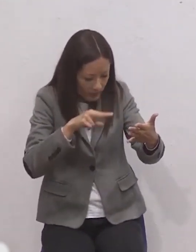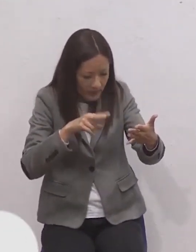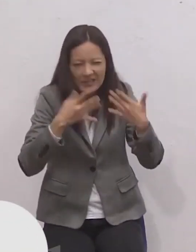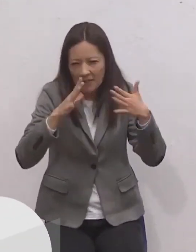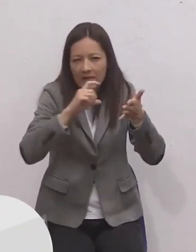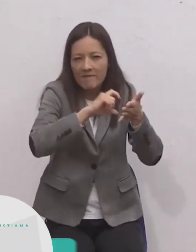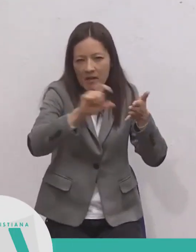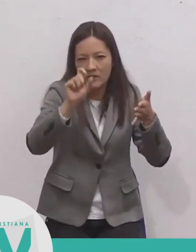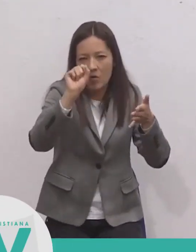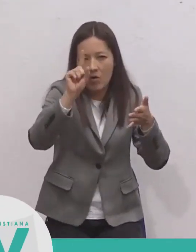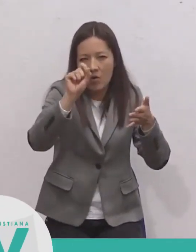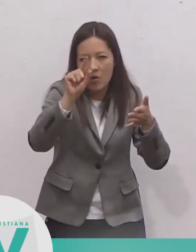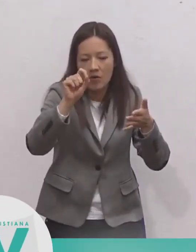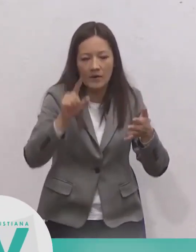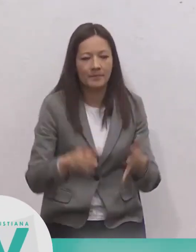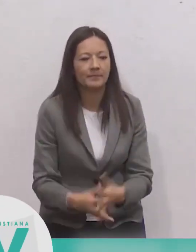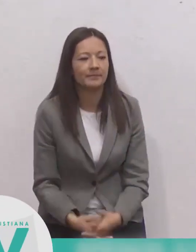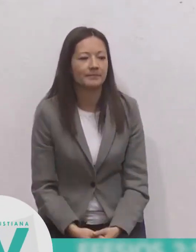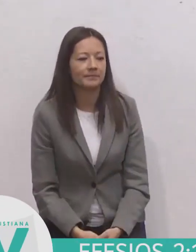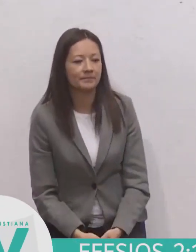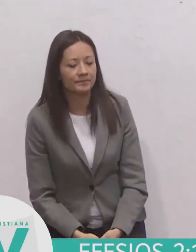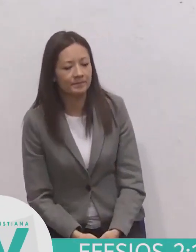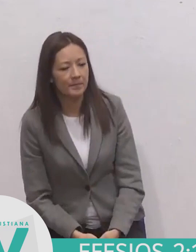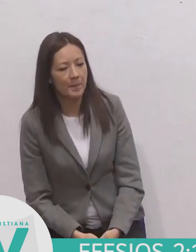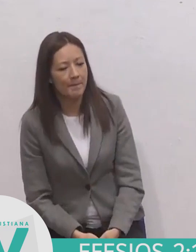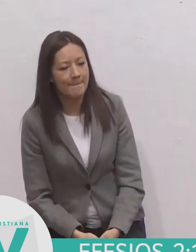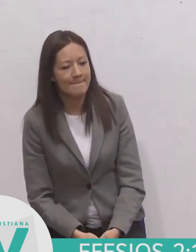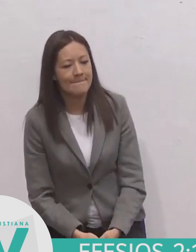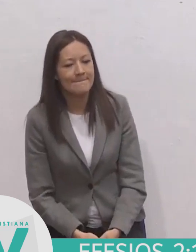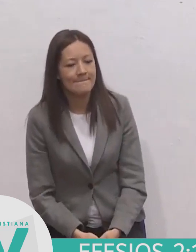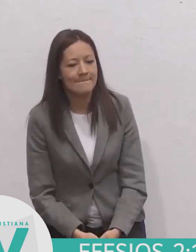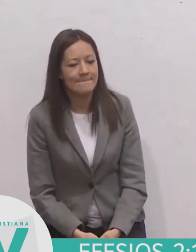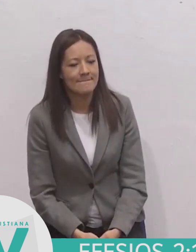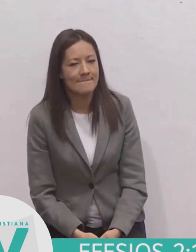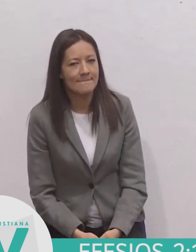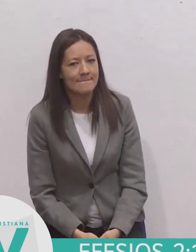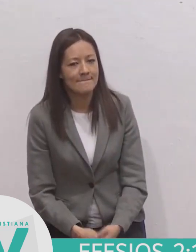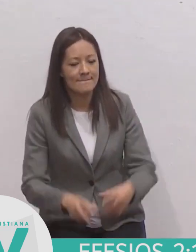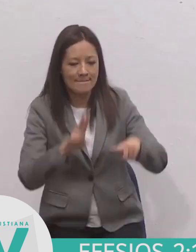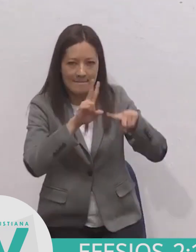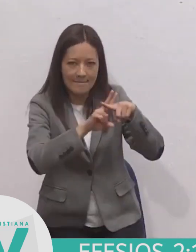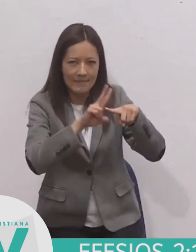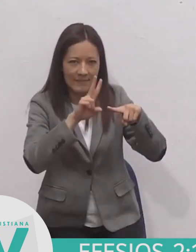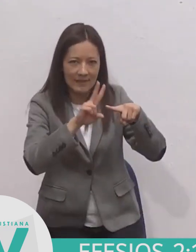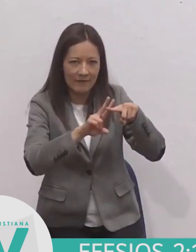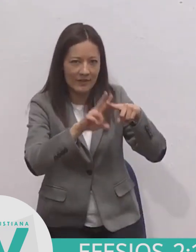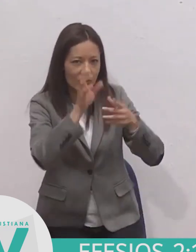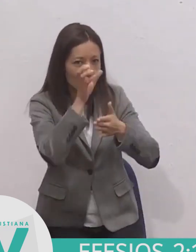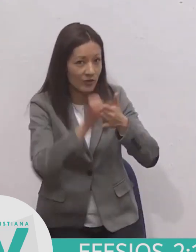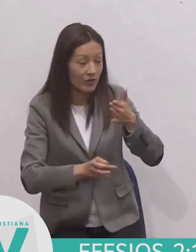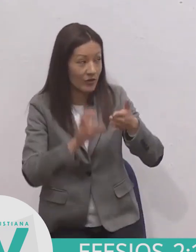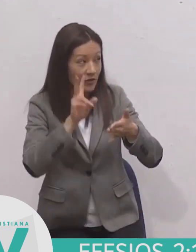Leamos desde el versículo 11, yo no sé aquí desde dónde lo tenía. Efesios 2, yo tenía desde,